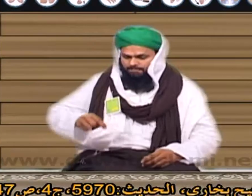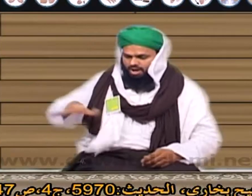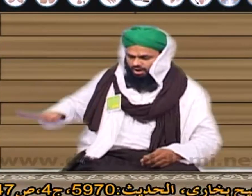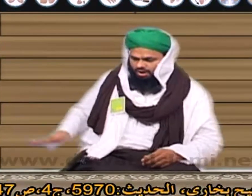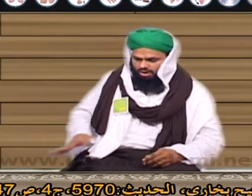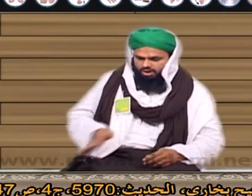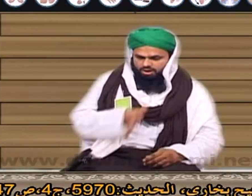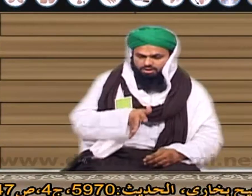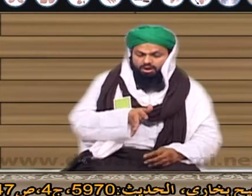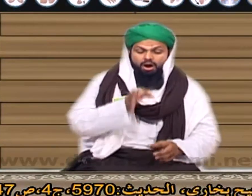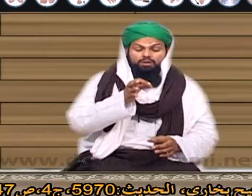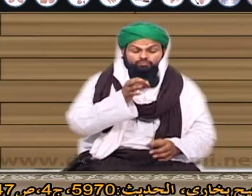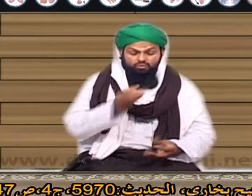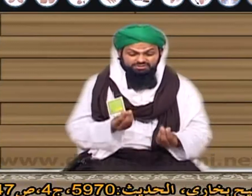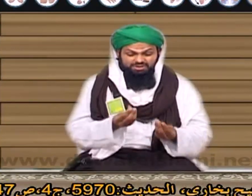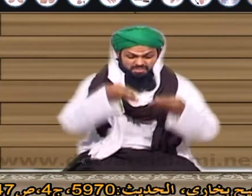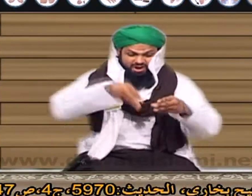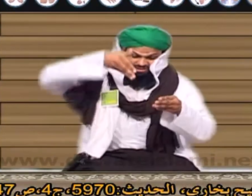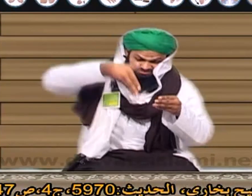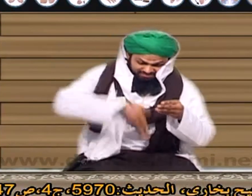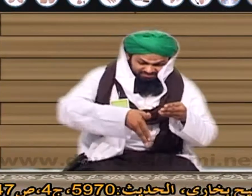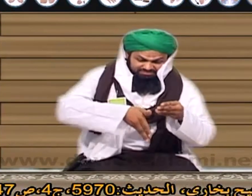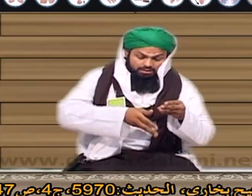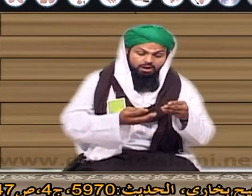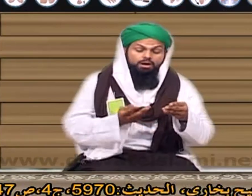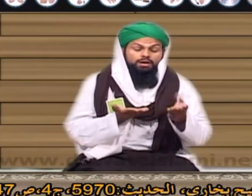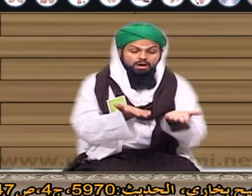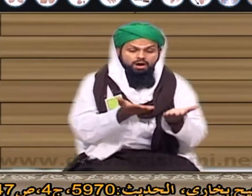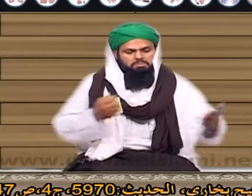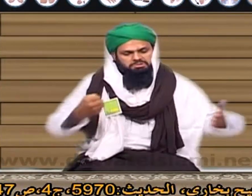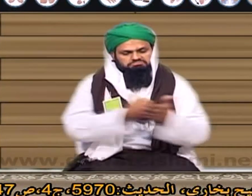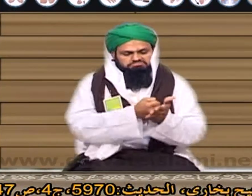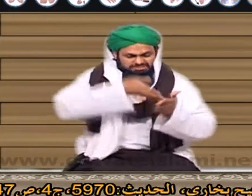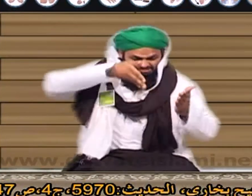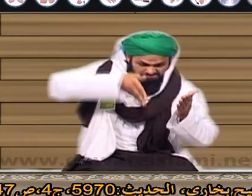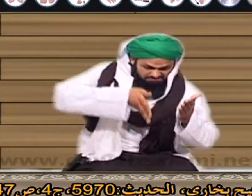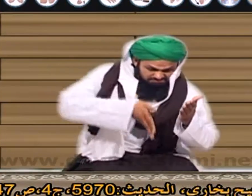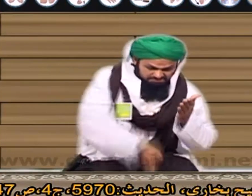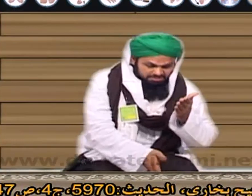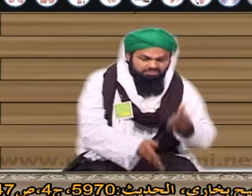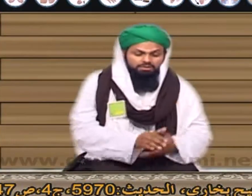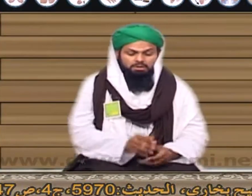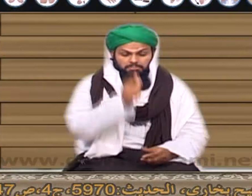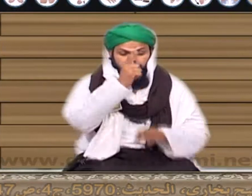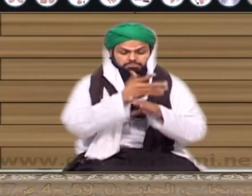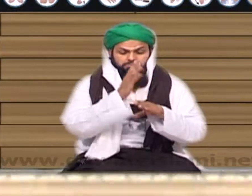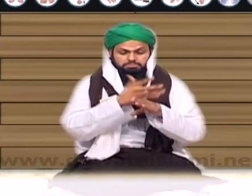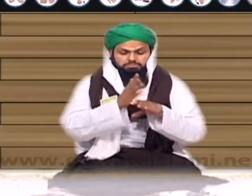تھا تو وہ زمین میں دھسا دیا گیا، قیامت تک دھستا رہے گا۔ تو ٹخنے سے نیچے جو پہنتے تکبر